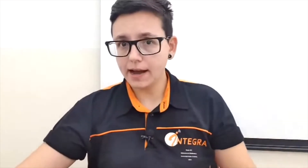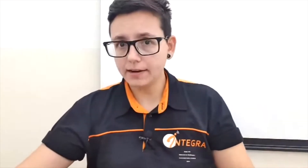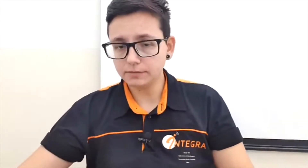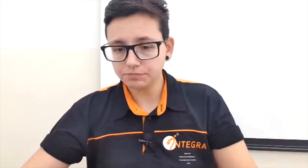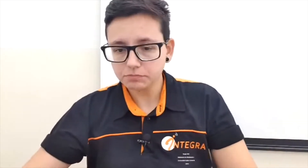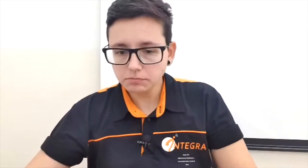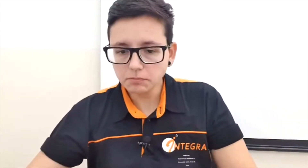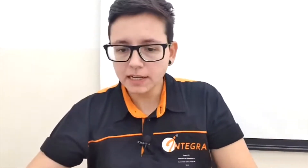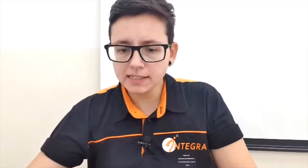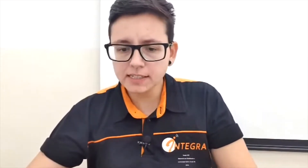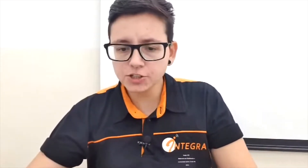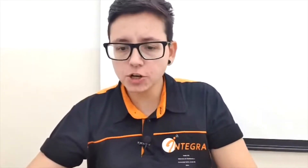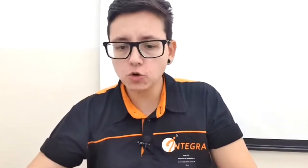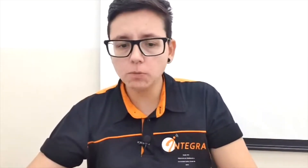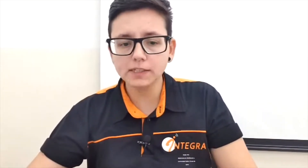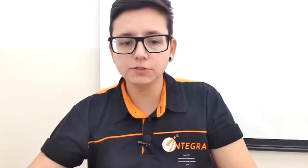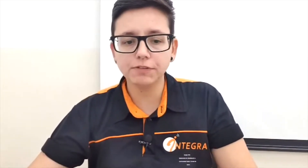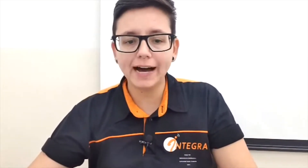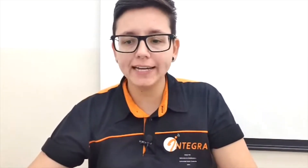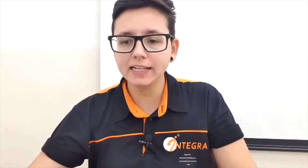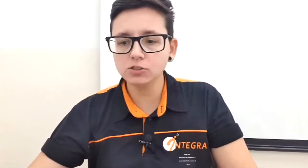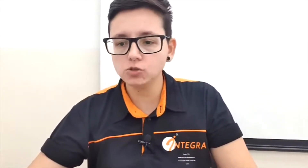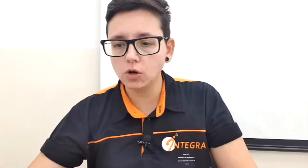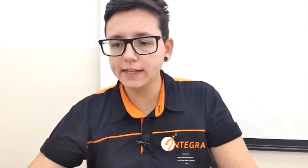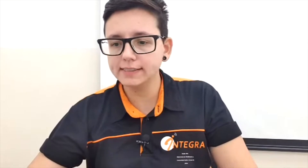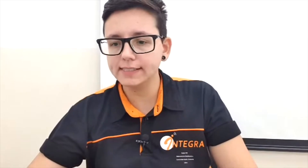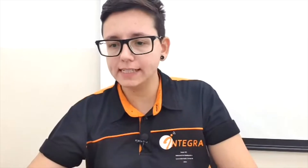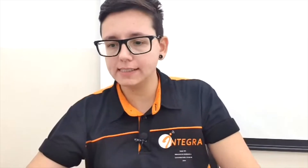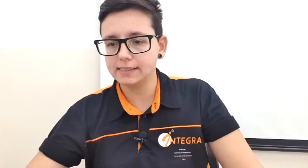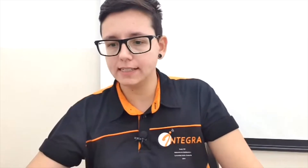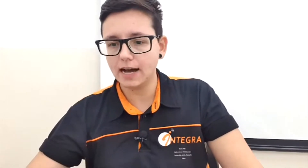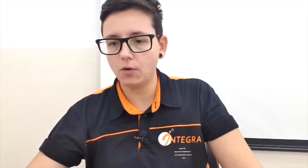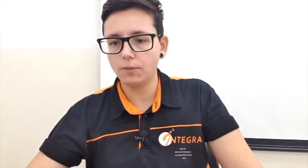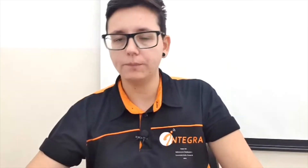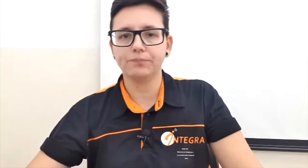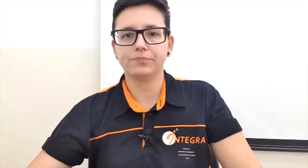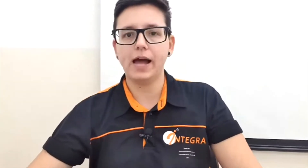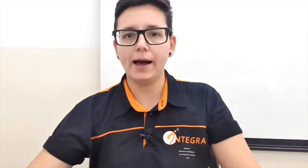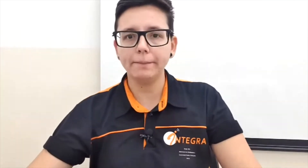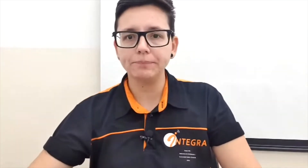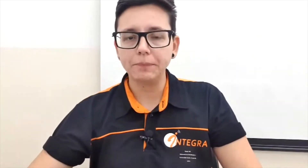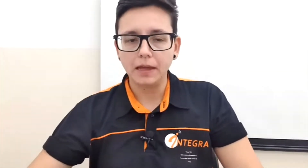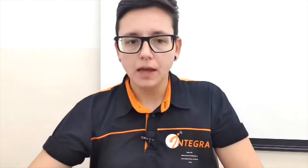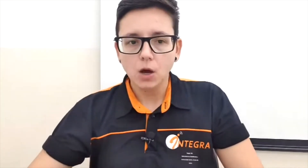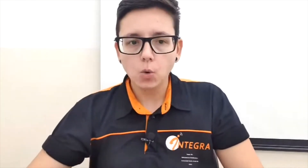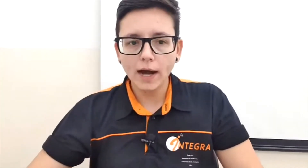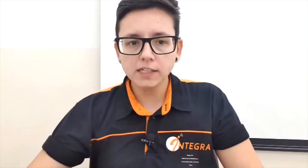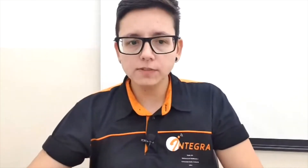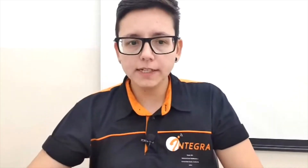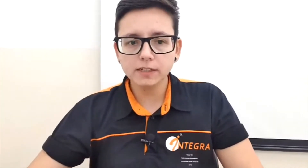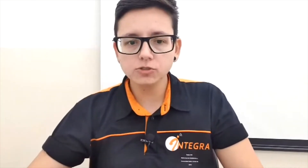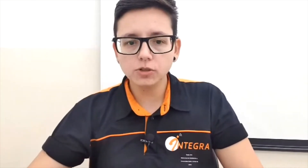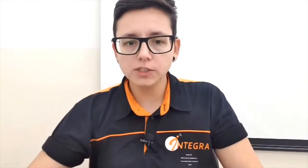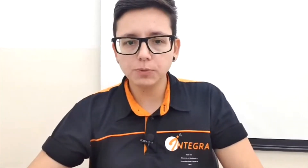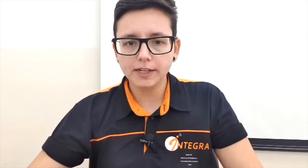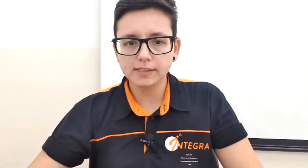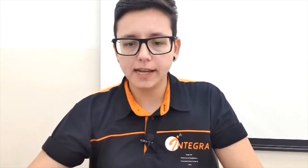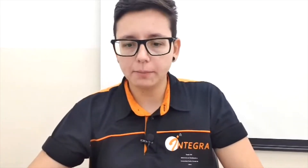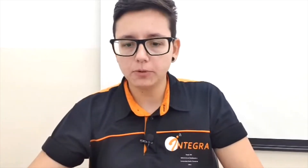começar, existem algumas variações desse sinal, tá? Quais variações, por exemplo?